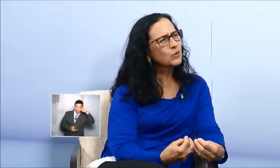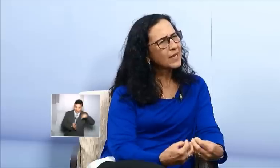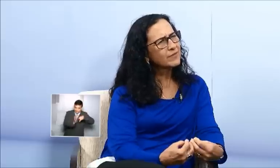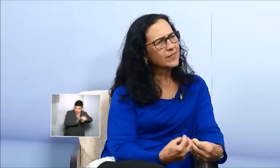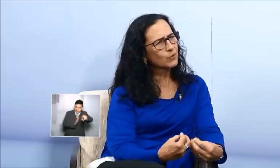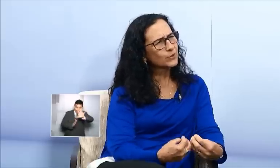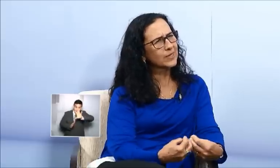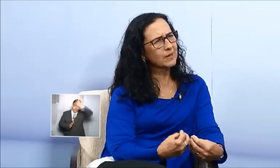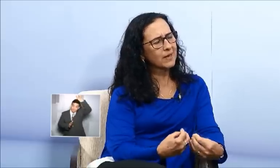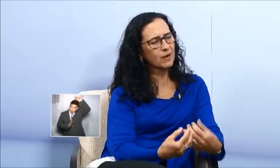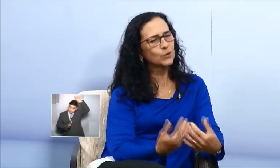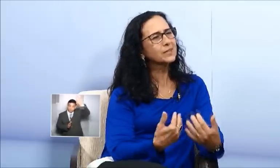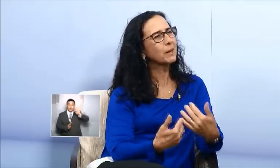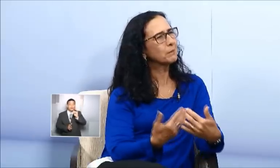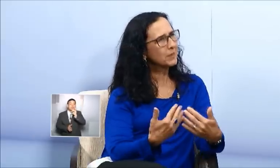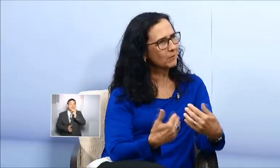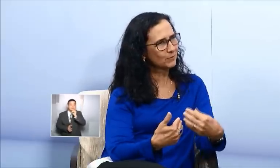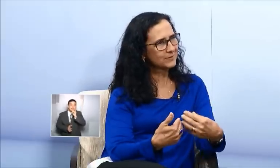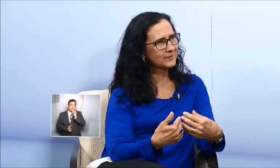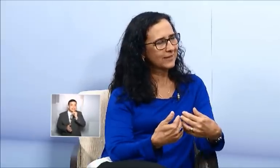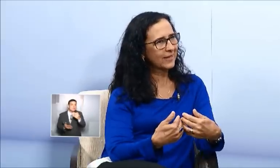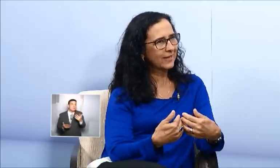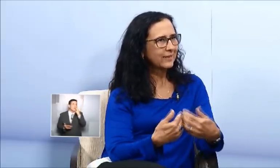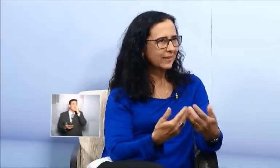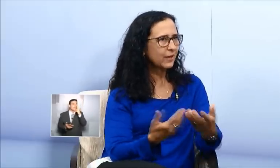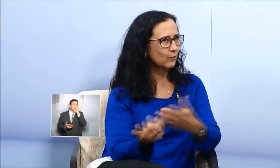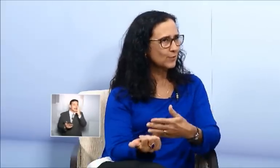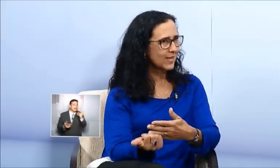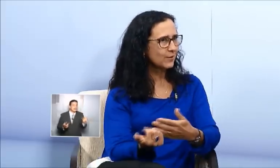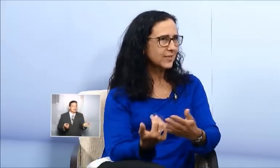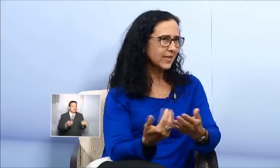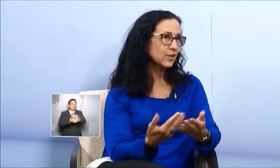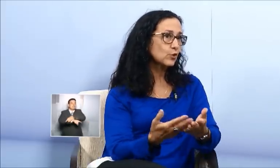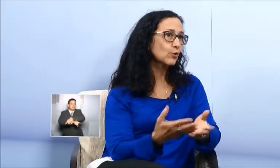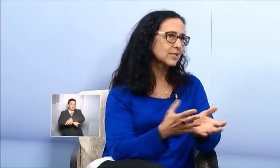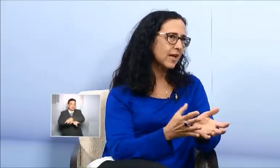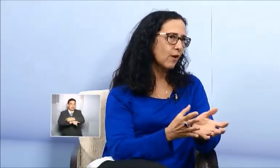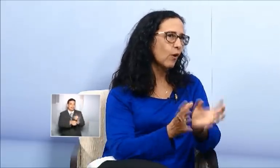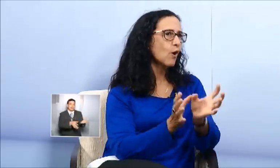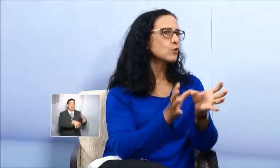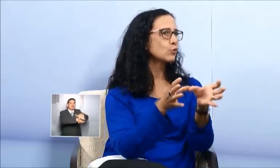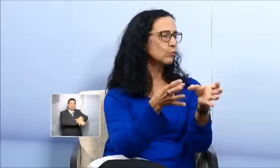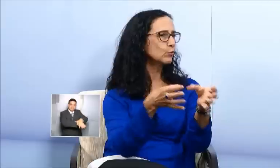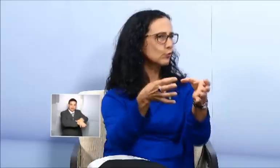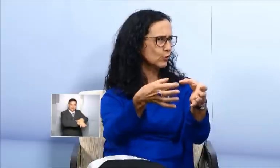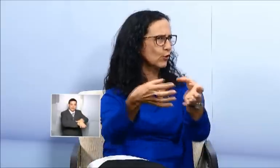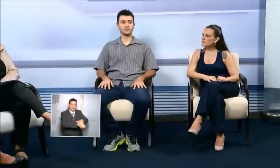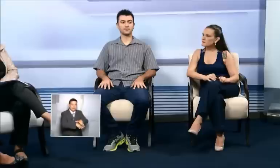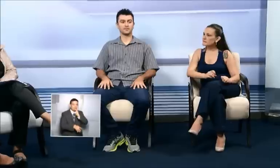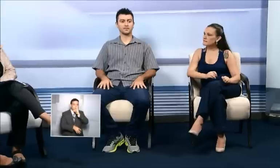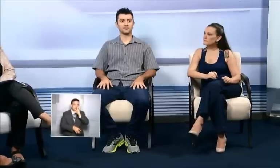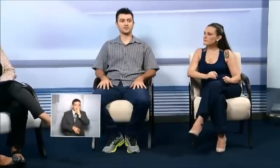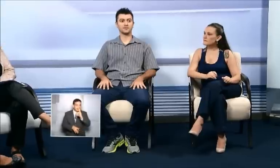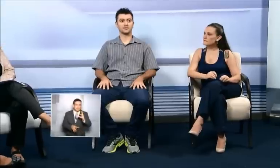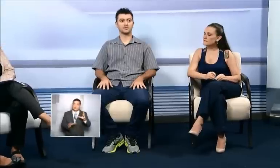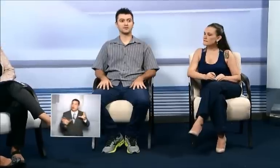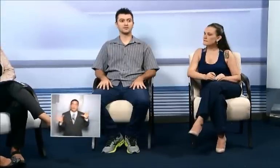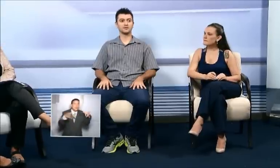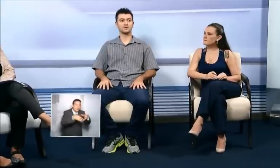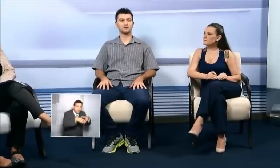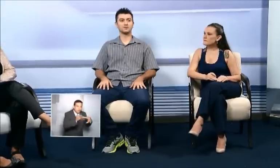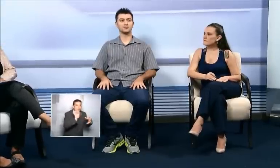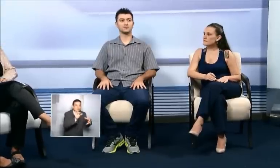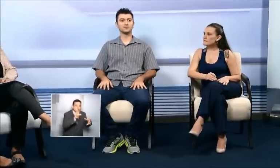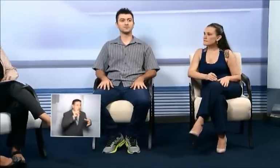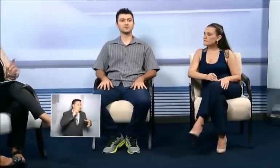Isso não leva a contramão da inclusão, que seria a exclusão de um mundo só de surdos, de uma cultura